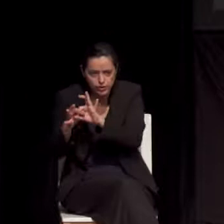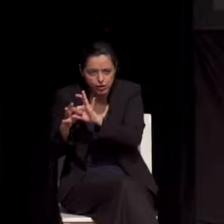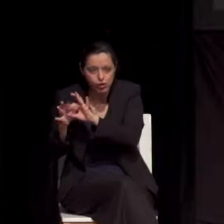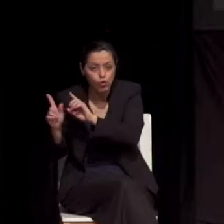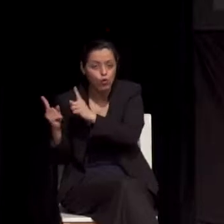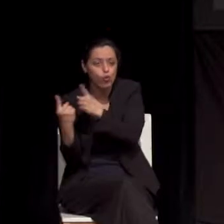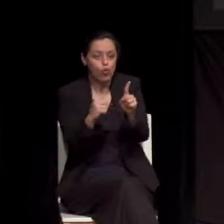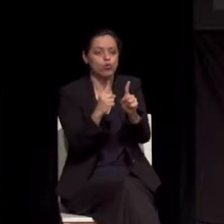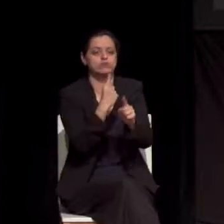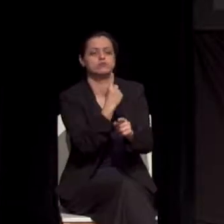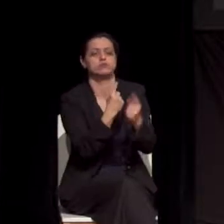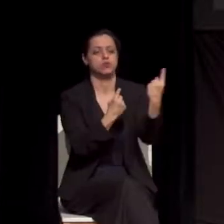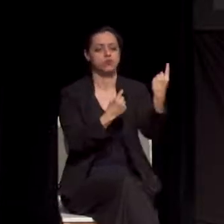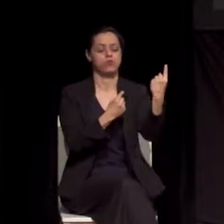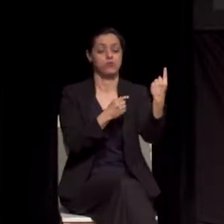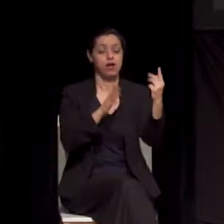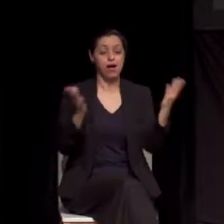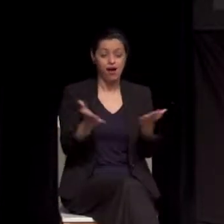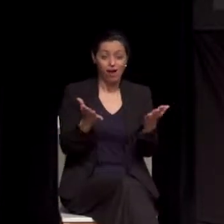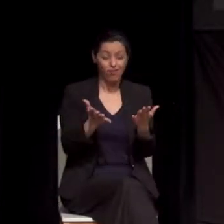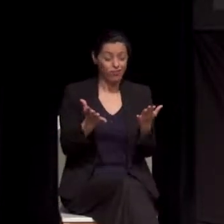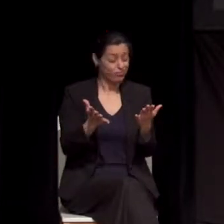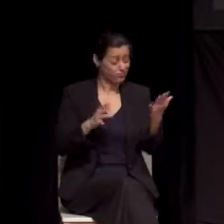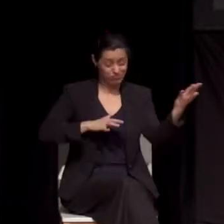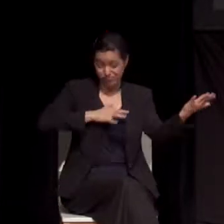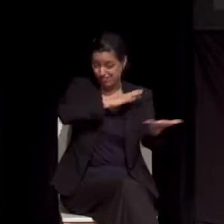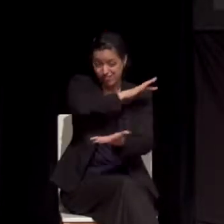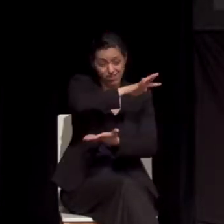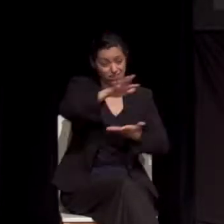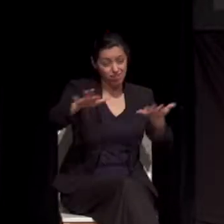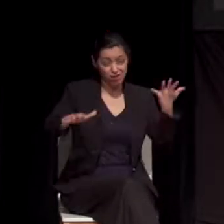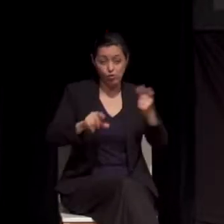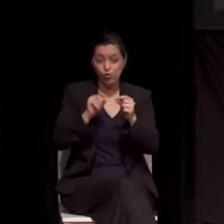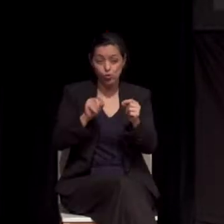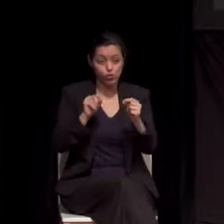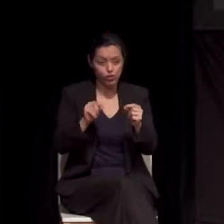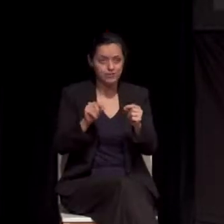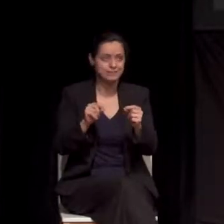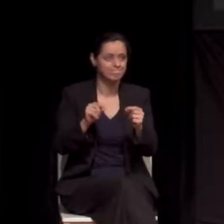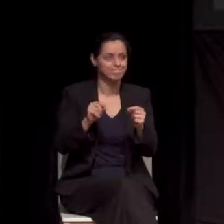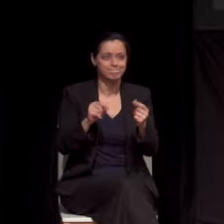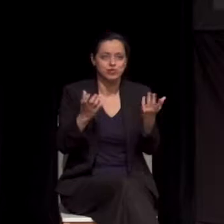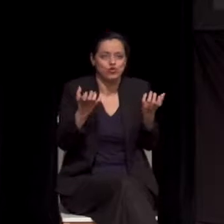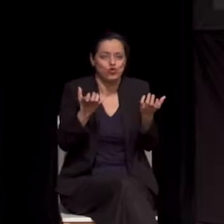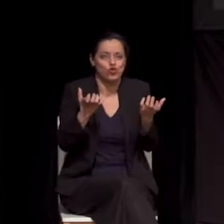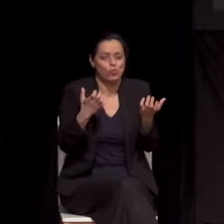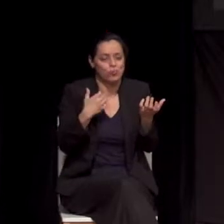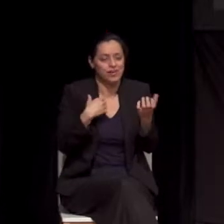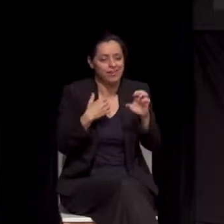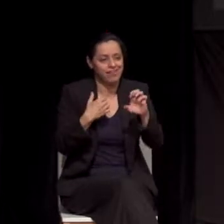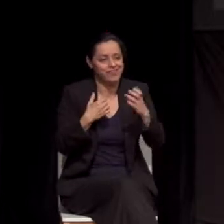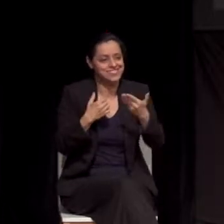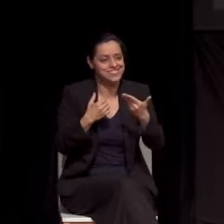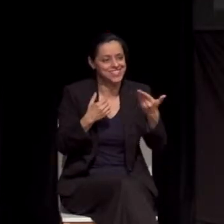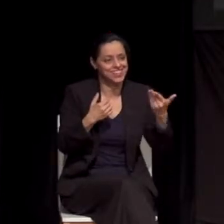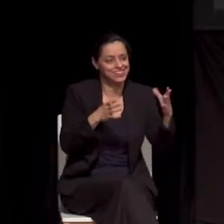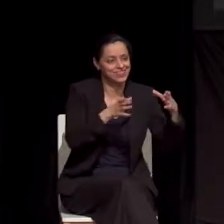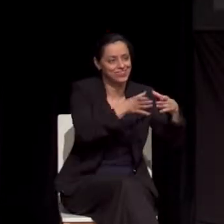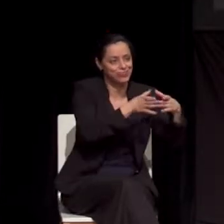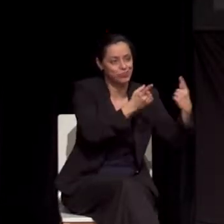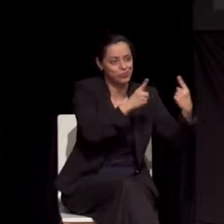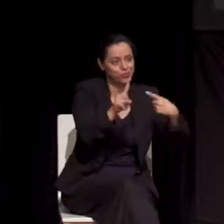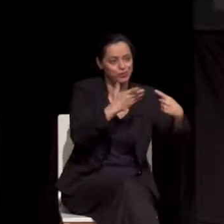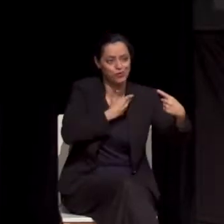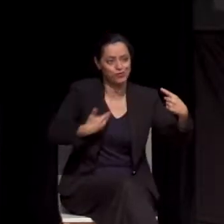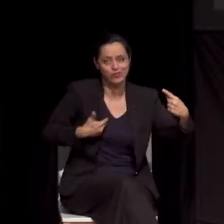de caos complexo, em que a esquerda, não sei se eu vou dizer esquerda, mas os pensamentos intelectuais,